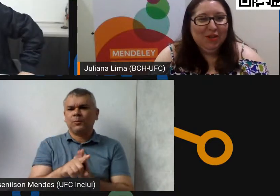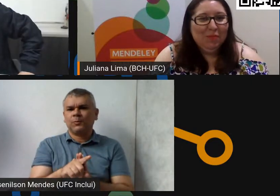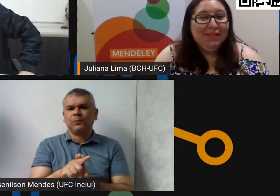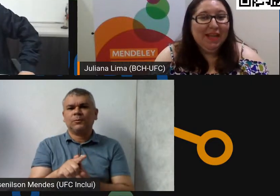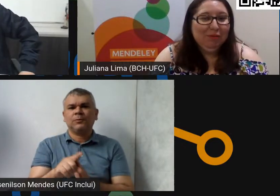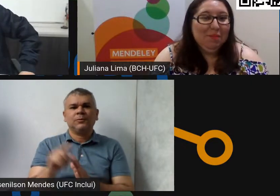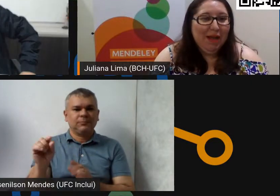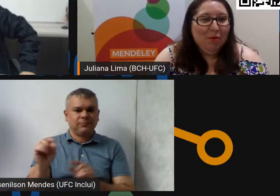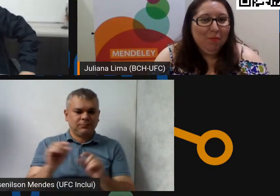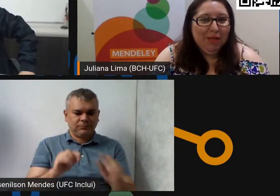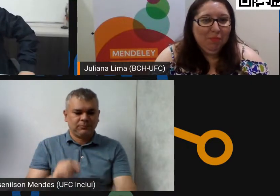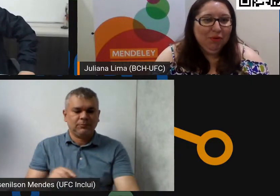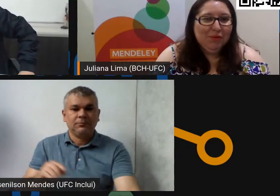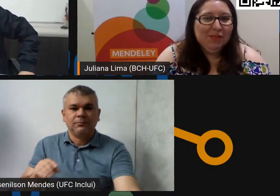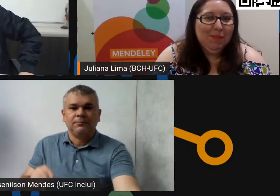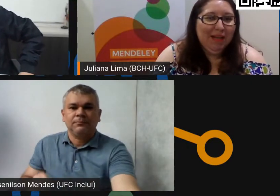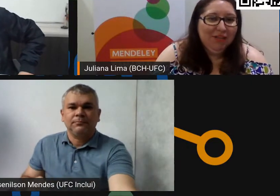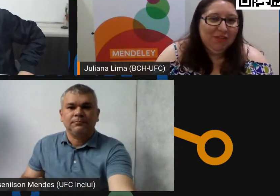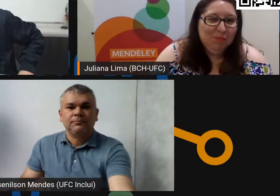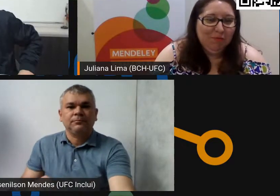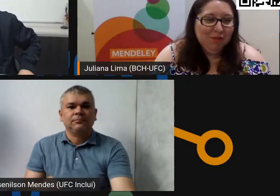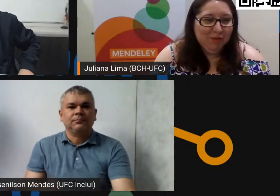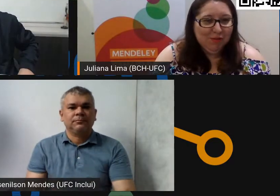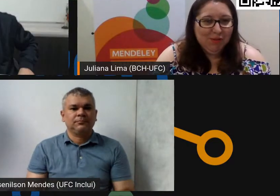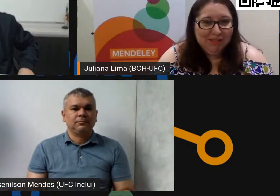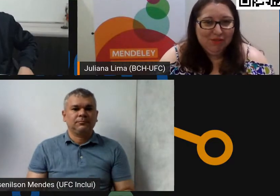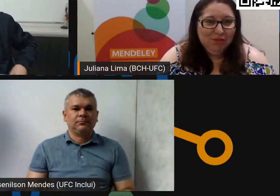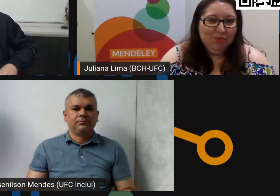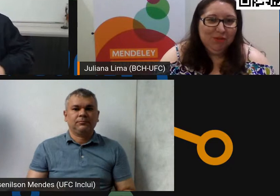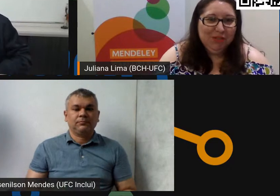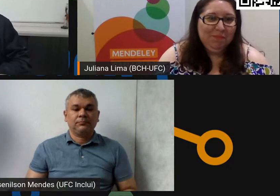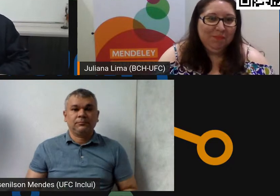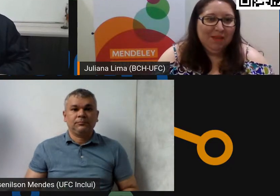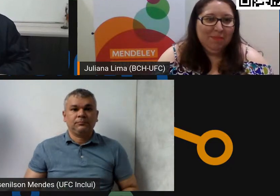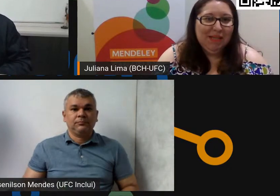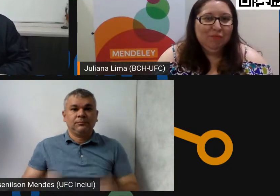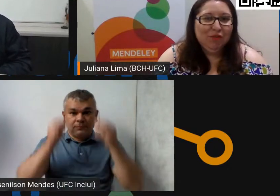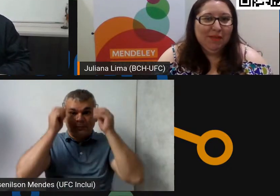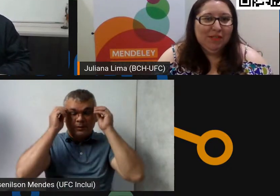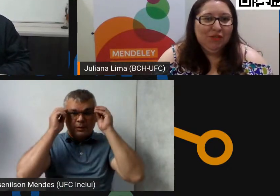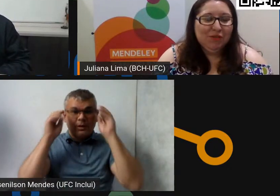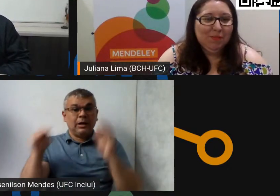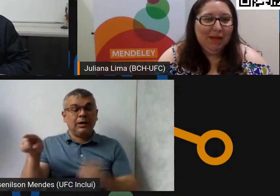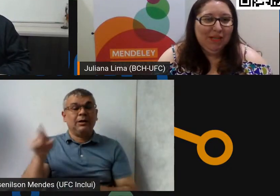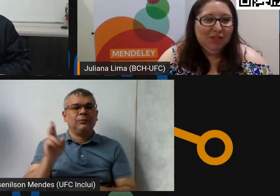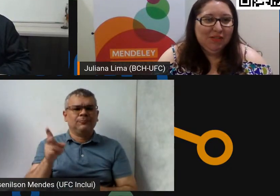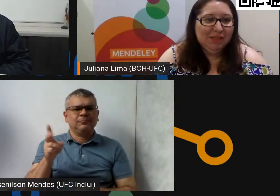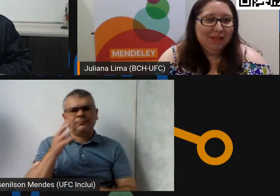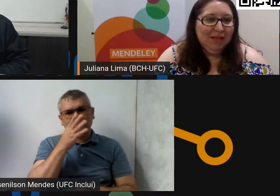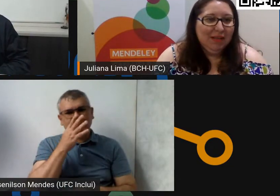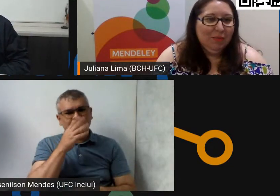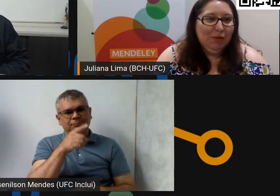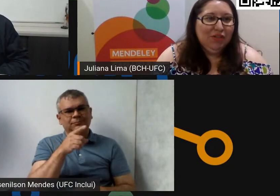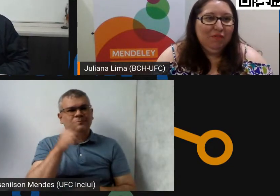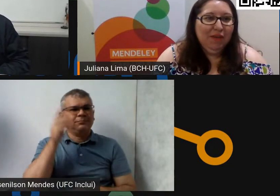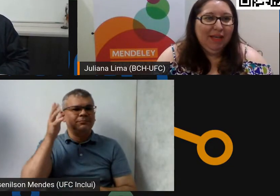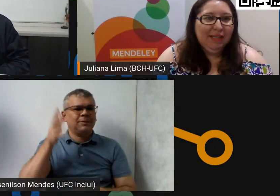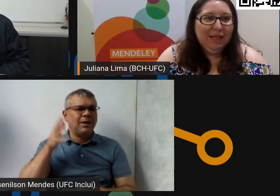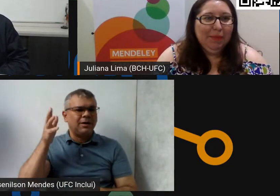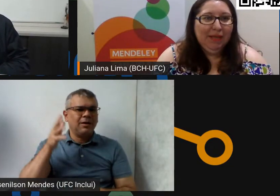chat. Misael também acompanha muito as suas palestras, professor, não só essa de hoje, mas ele costuma assistir suas palestras